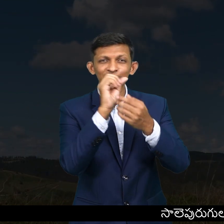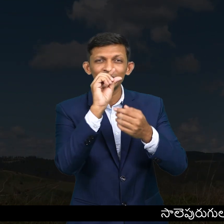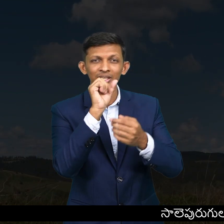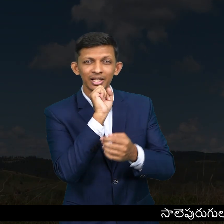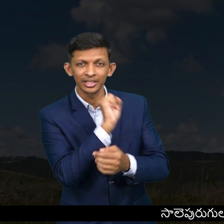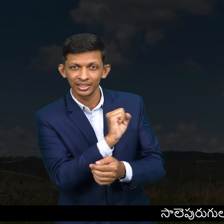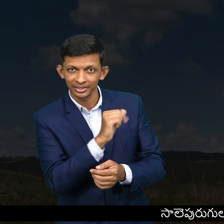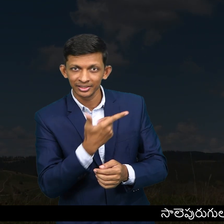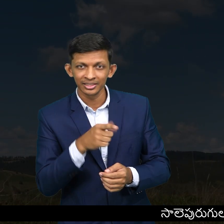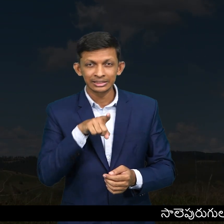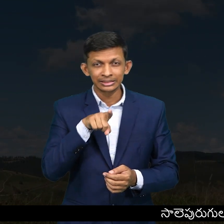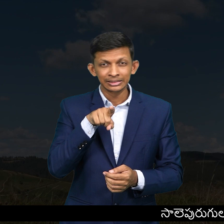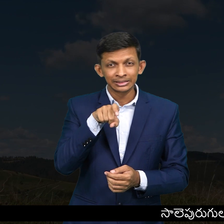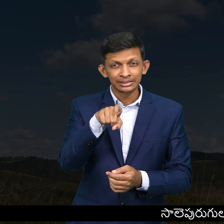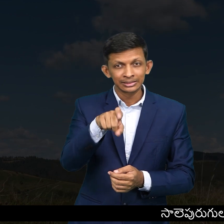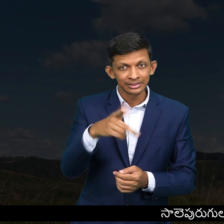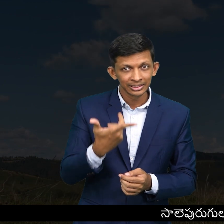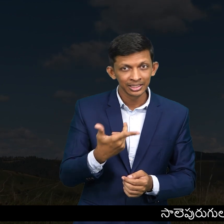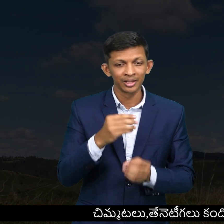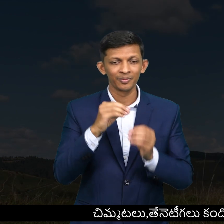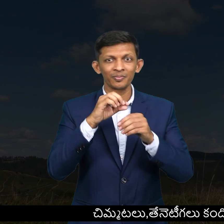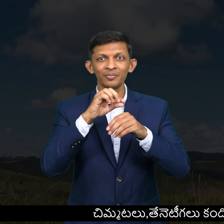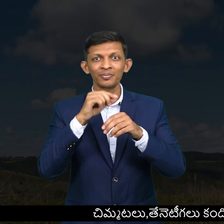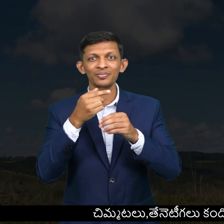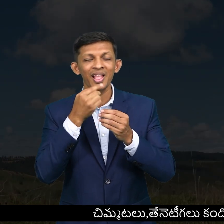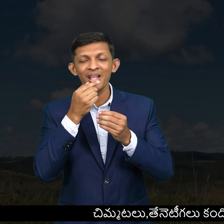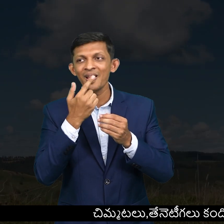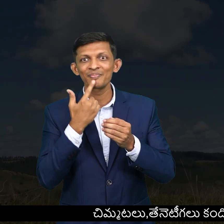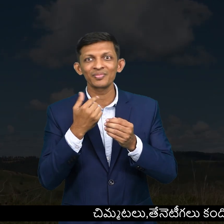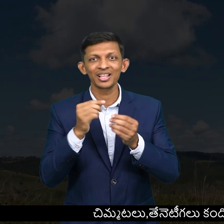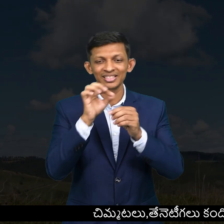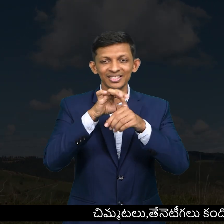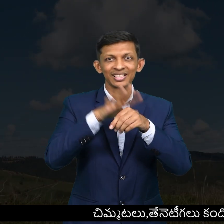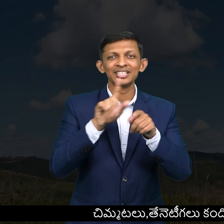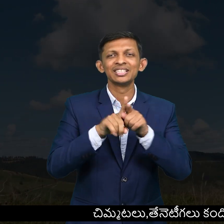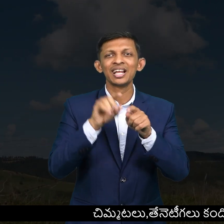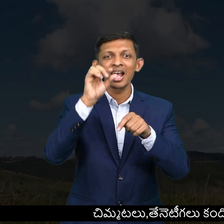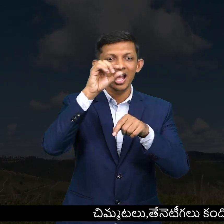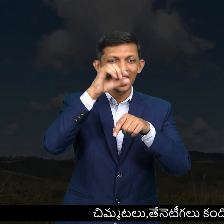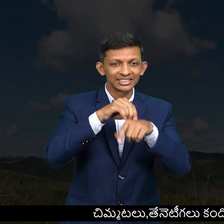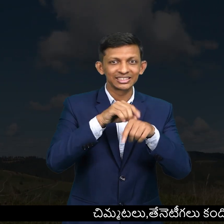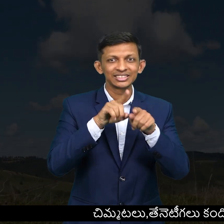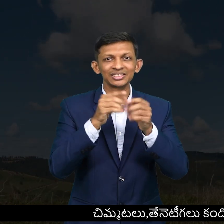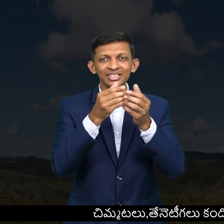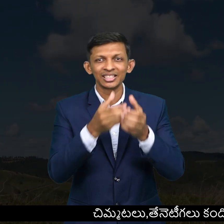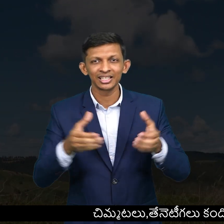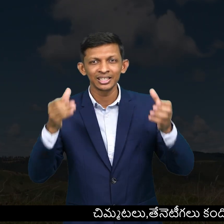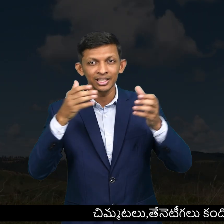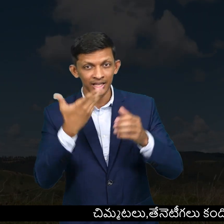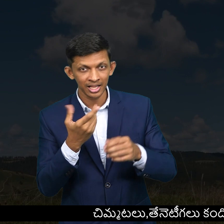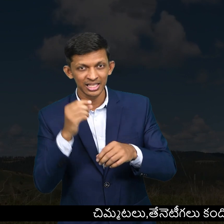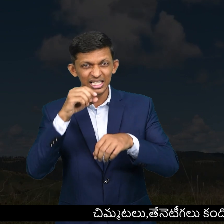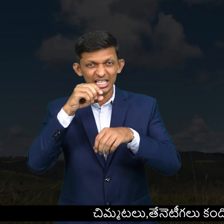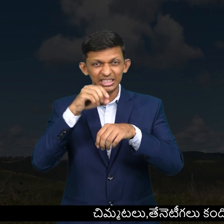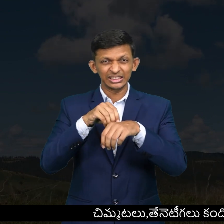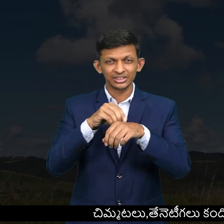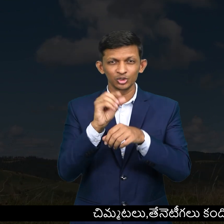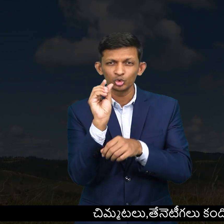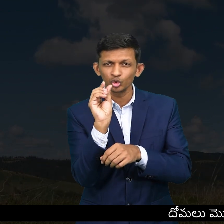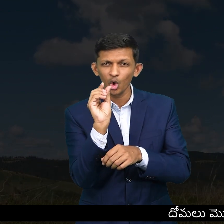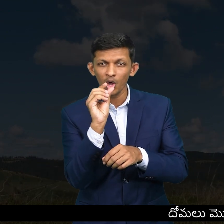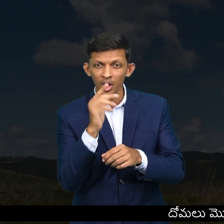సాలెపురుగులు, గొంగళి పురుగులు, చిమటలు, తేనెటీగలు, కందిరీగలు, చిన్న మొక్కలు,